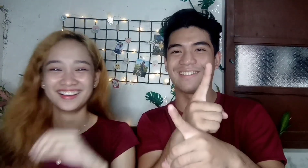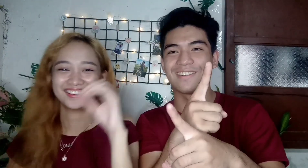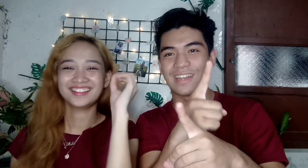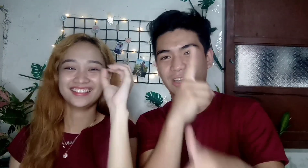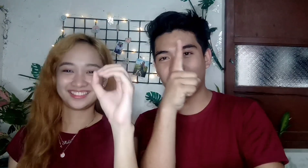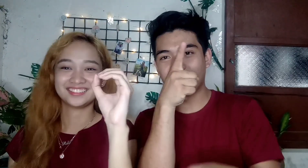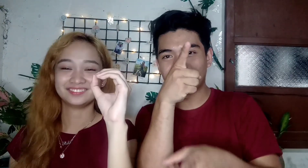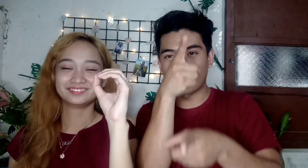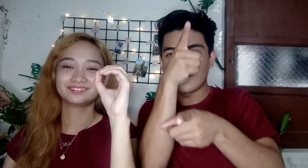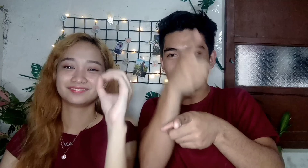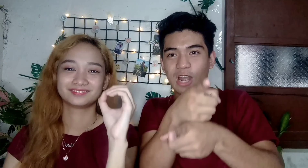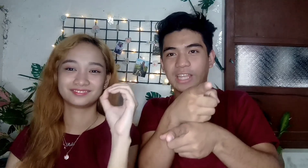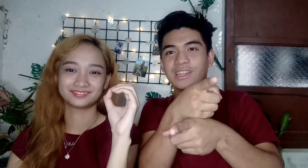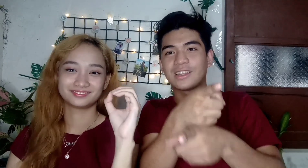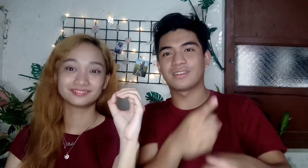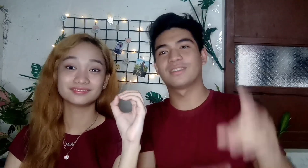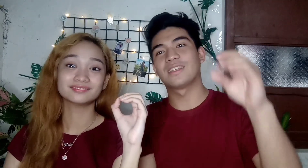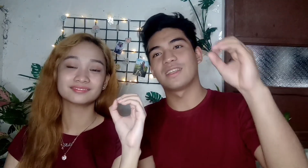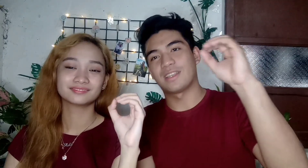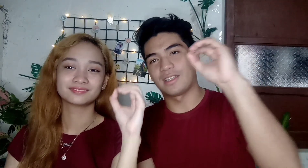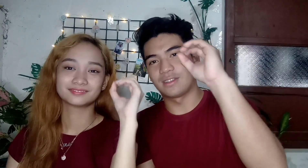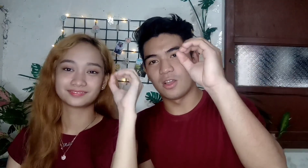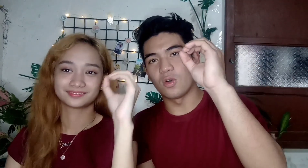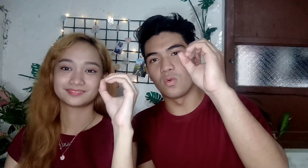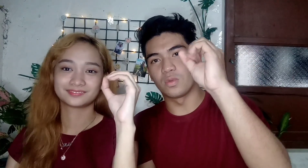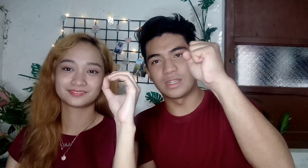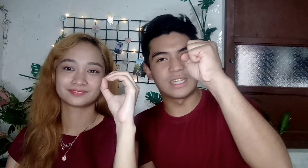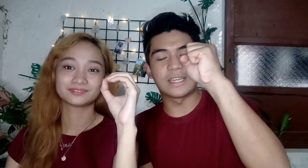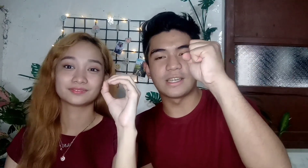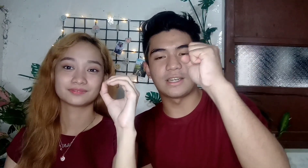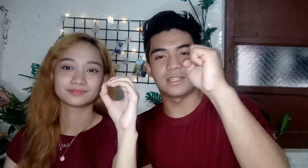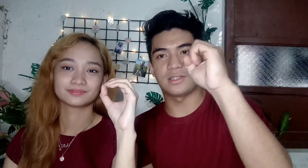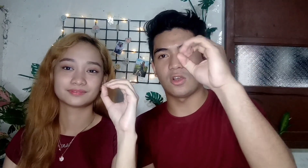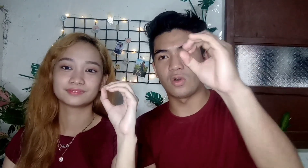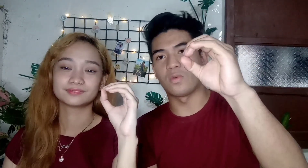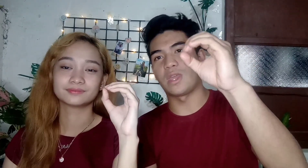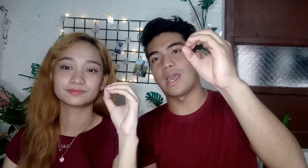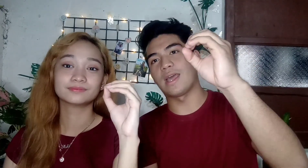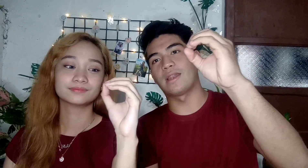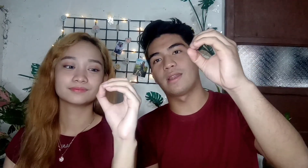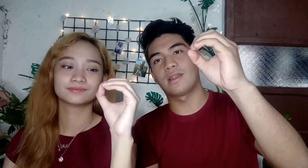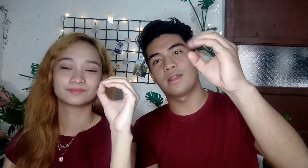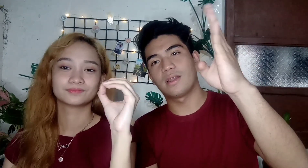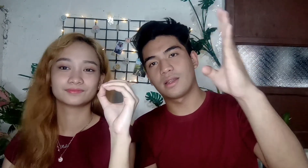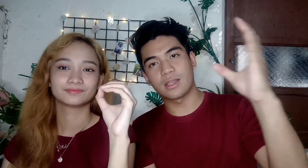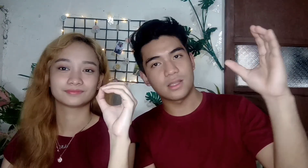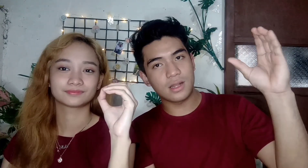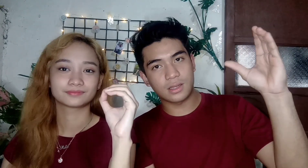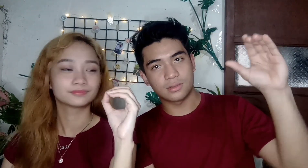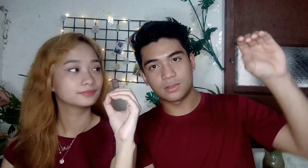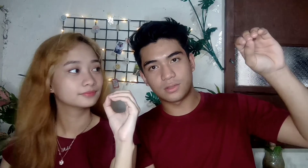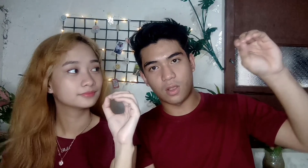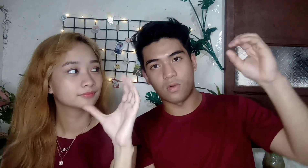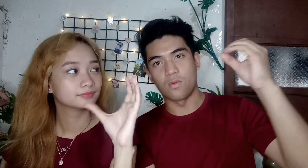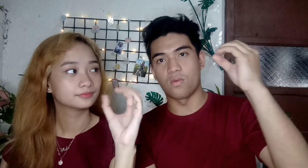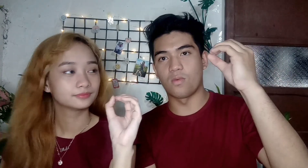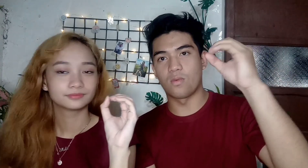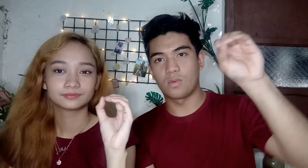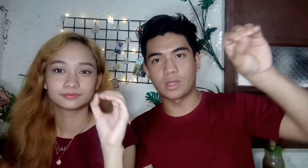So, ito. Say right. Oh, hindi ganyan, guys. Oh, yeah. Ganyan lang, guys. Oh.